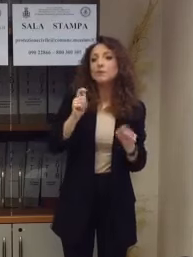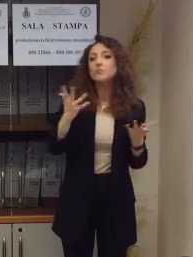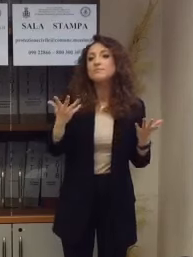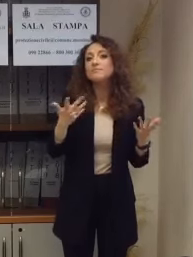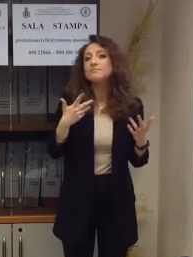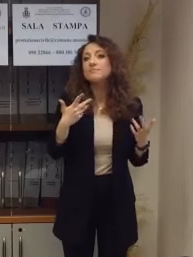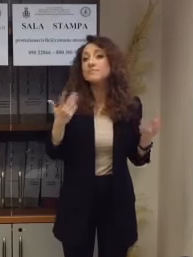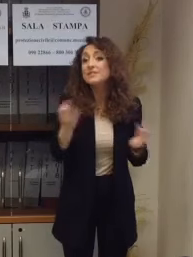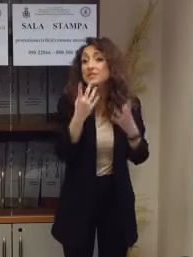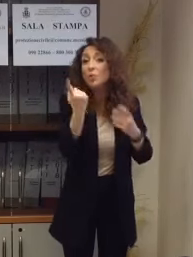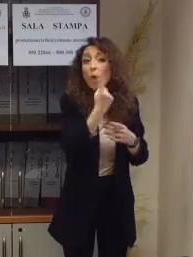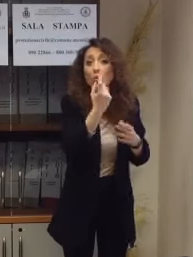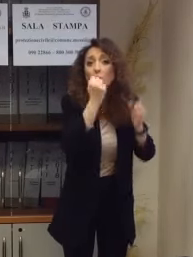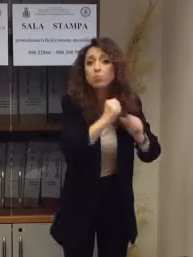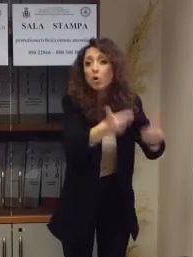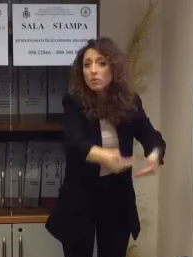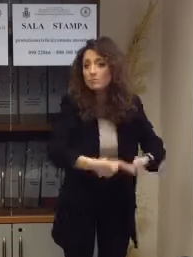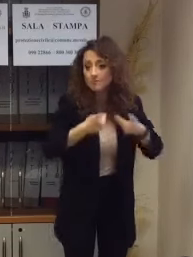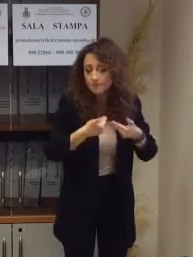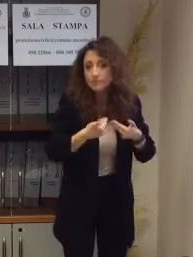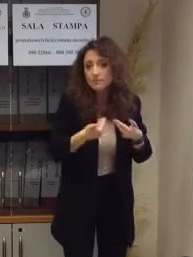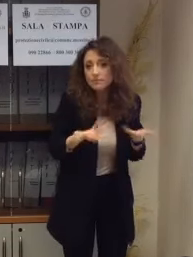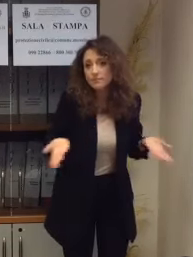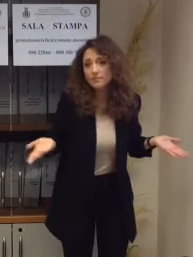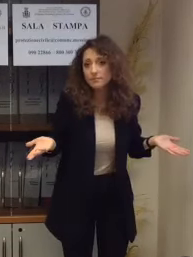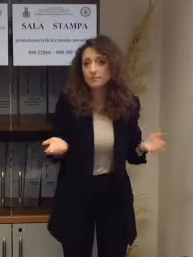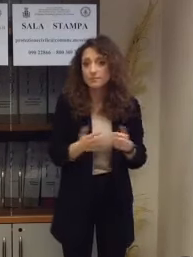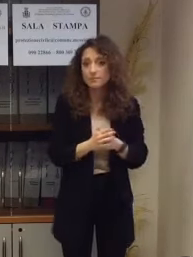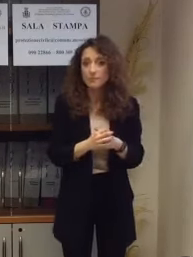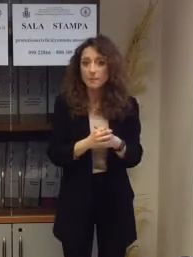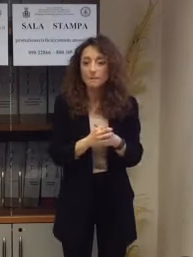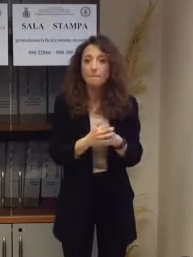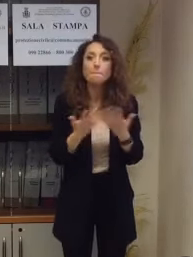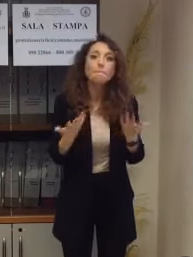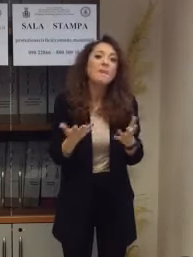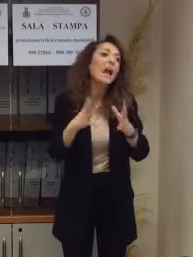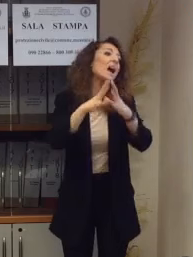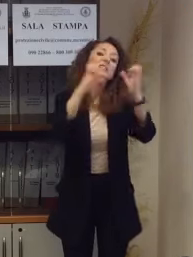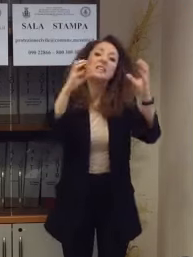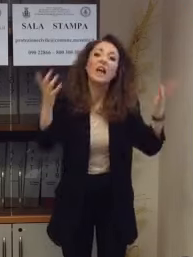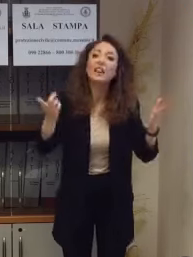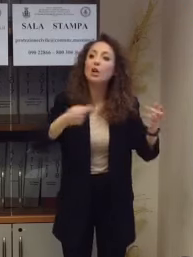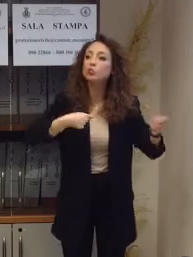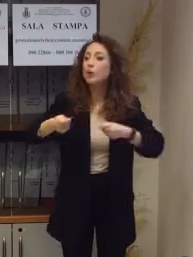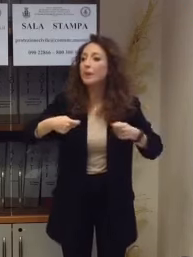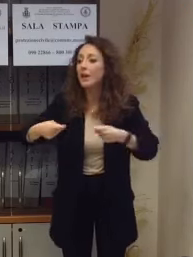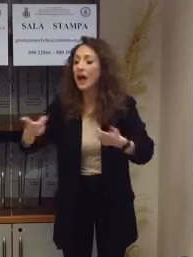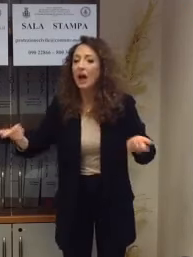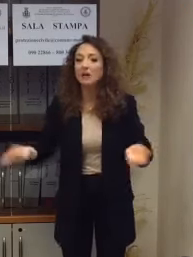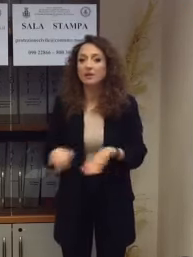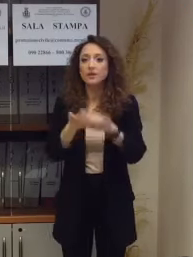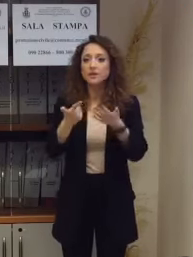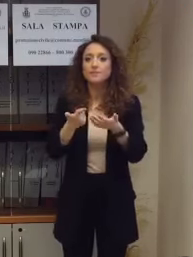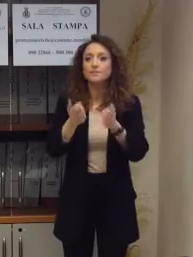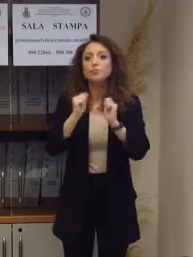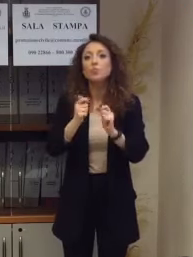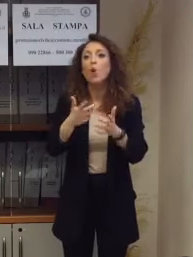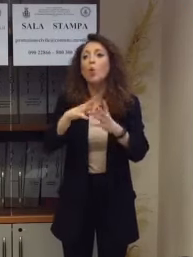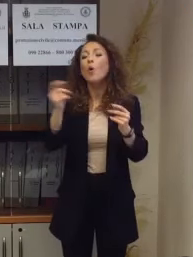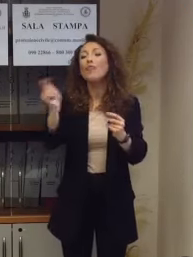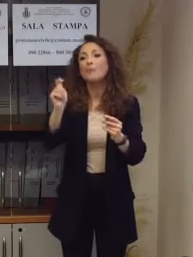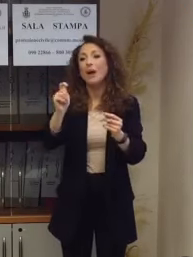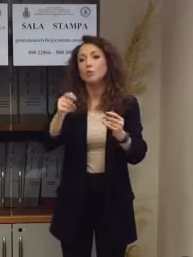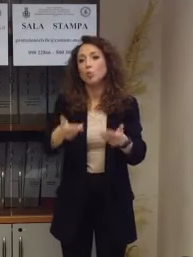che ci può aiutare, parlo ovviamente di aziende, supermercati e quant'altro, che ci possono donare uova di